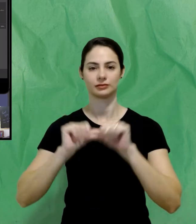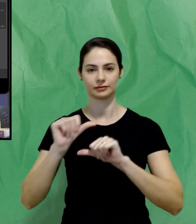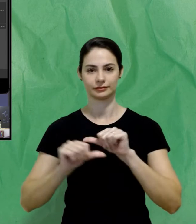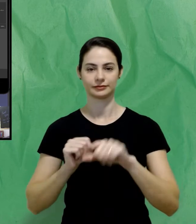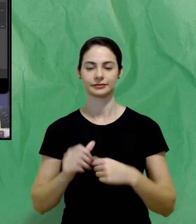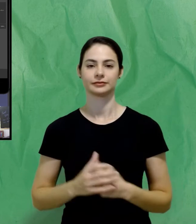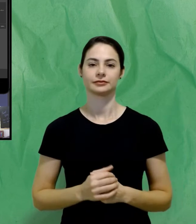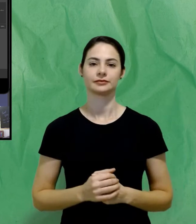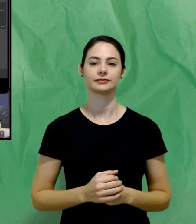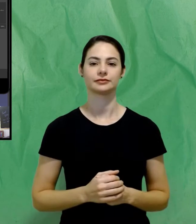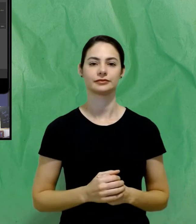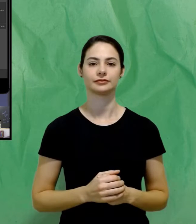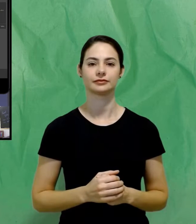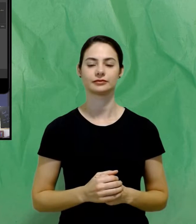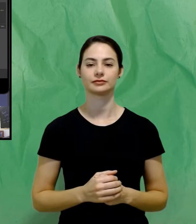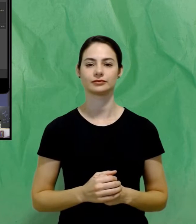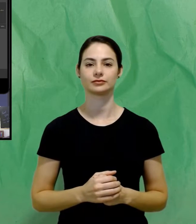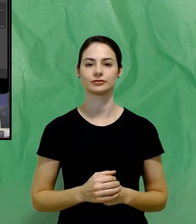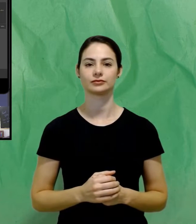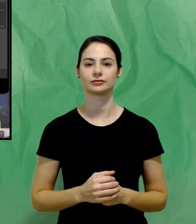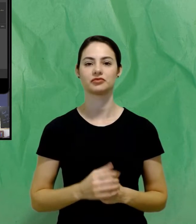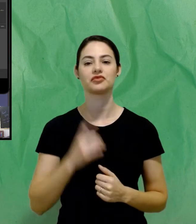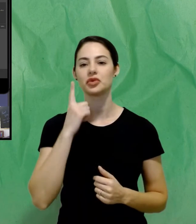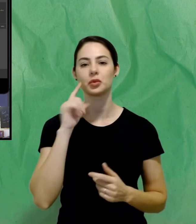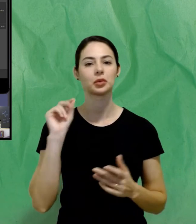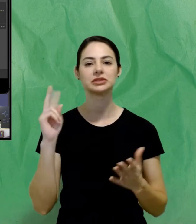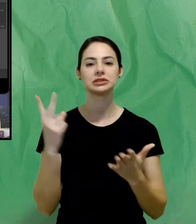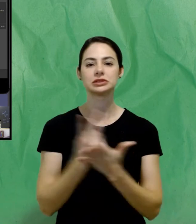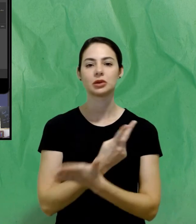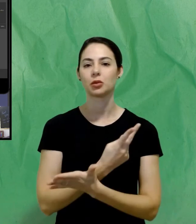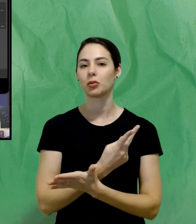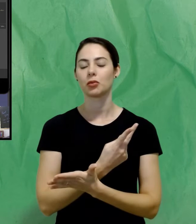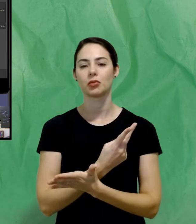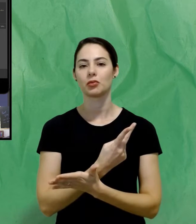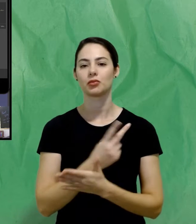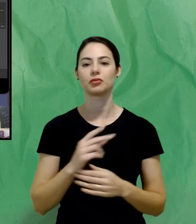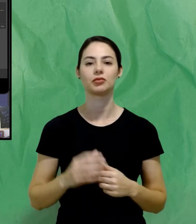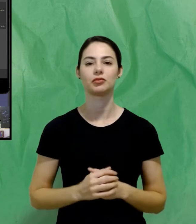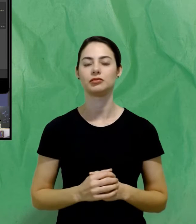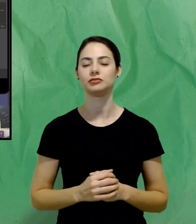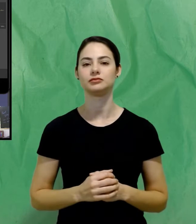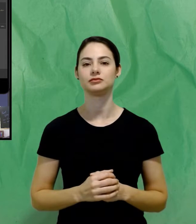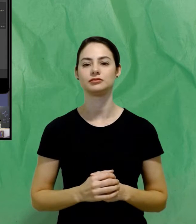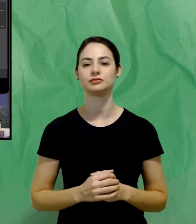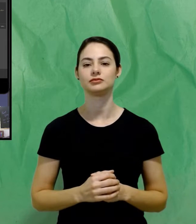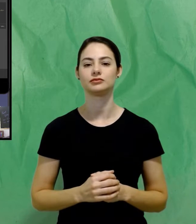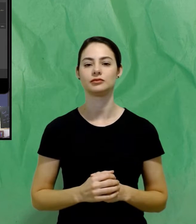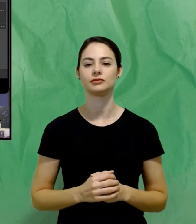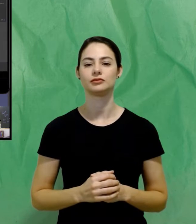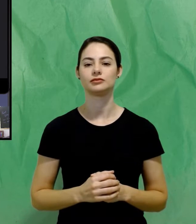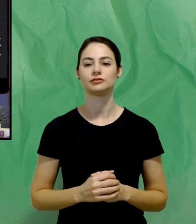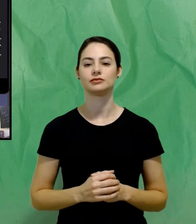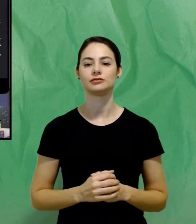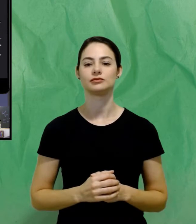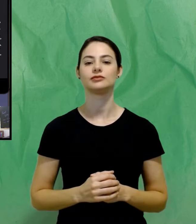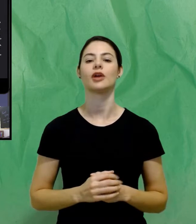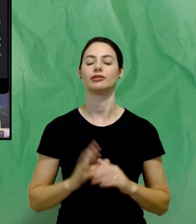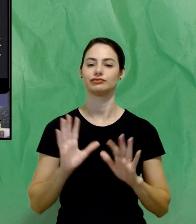né? Vamos ver o que houve aqui. Eu acho que alguma coisa aqui para frente. Ah, tá. Veio a vírgula